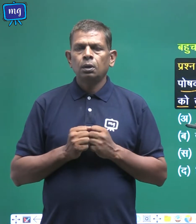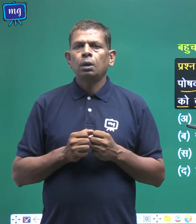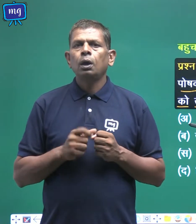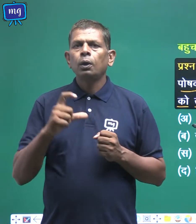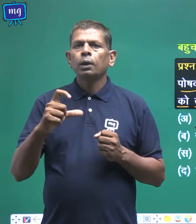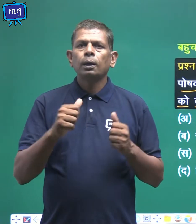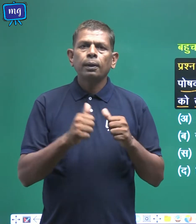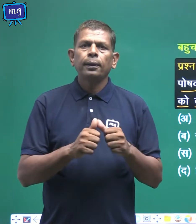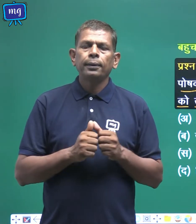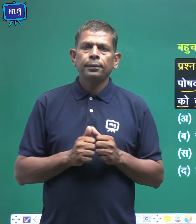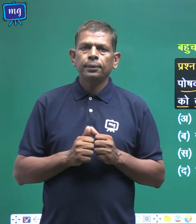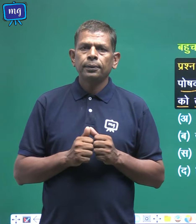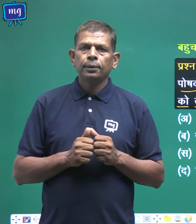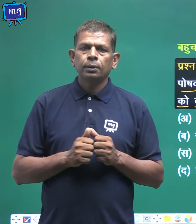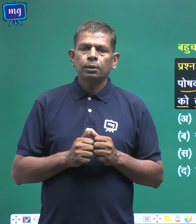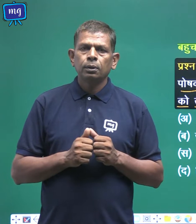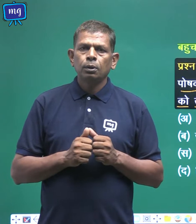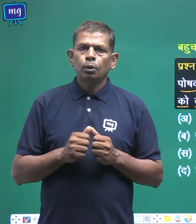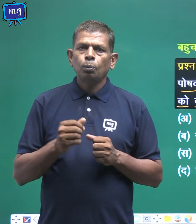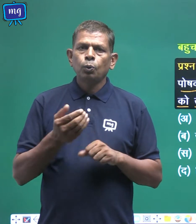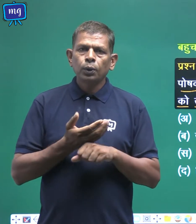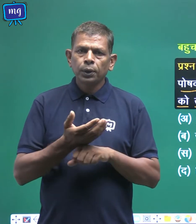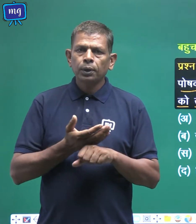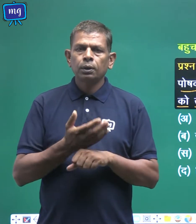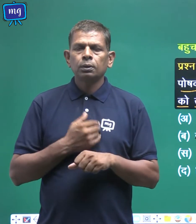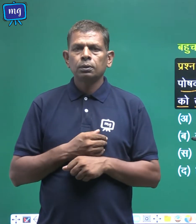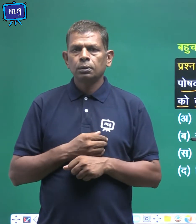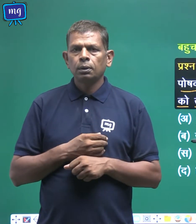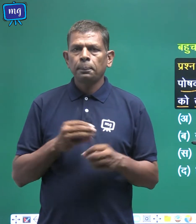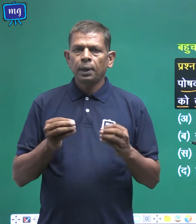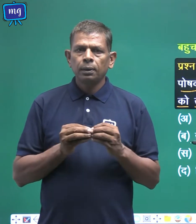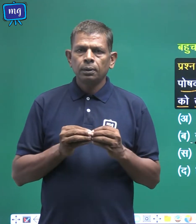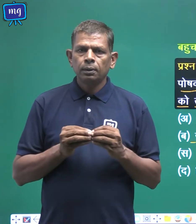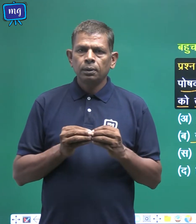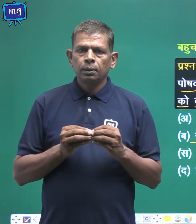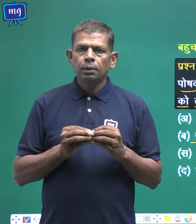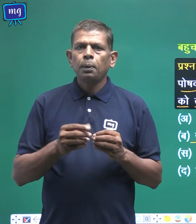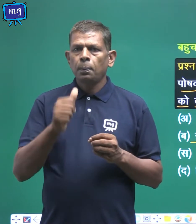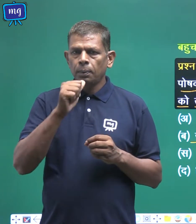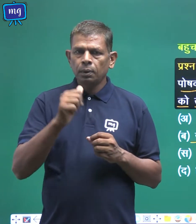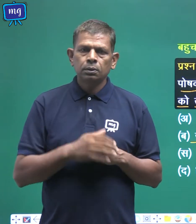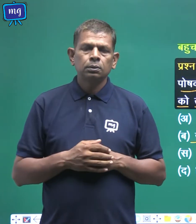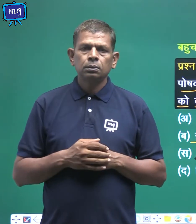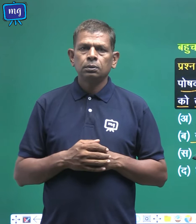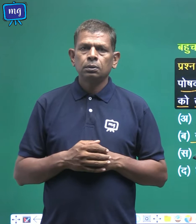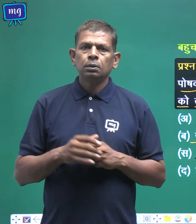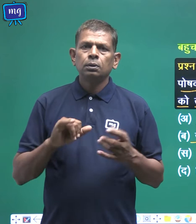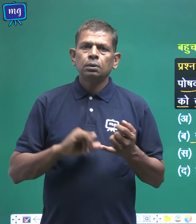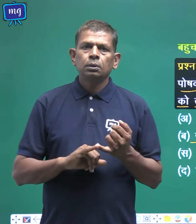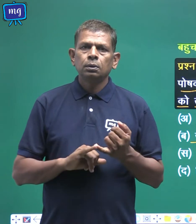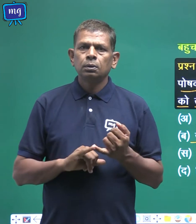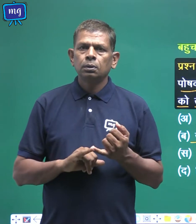विकल्प अ प्रोटीन, ब जल, स